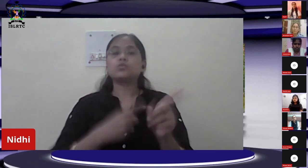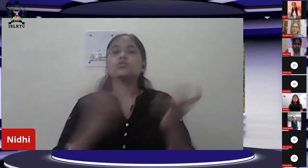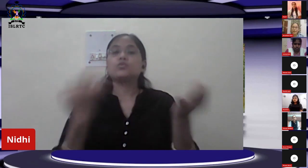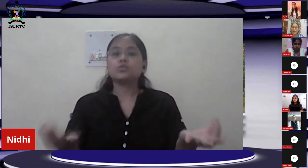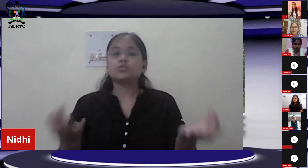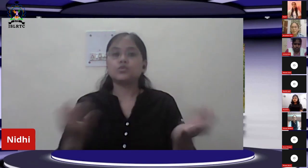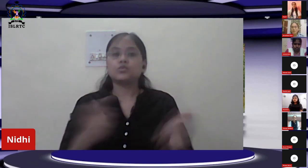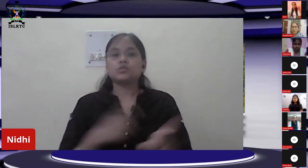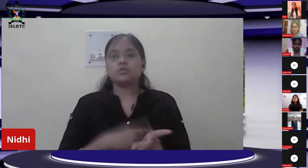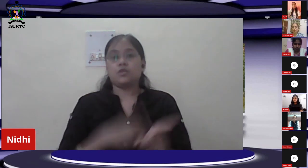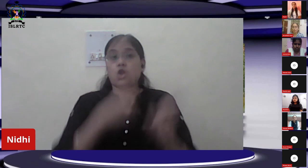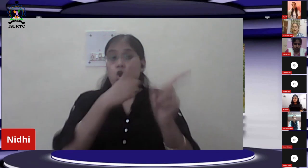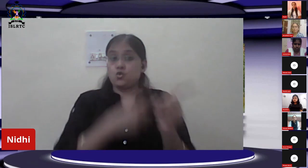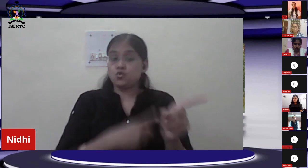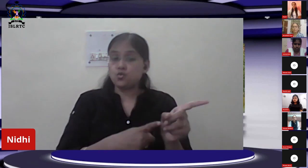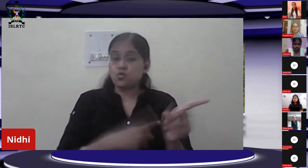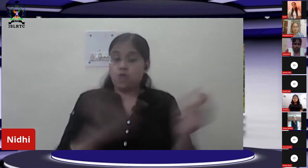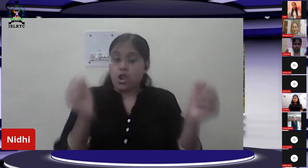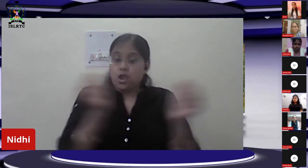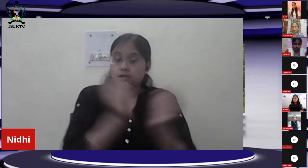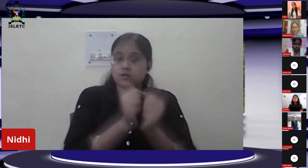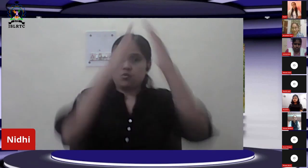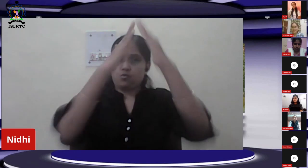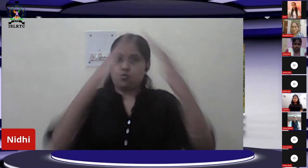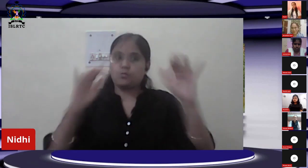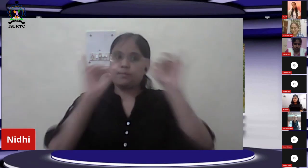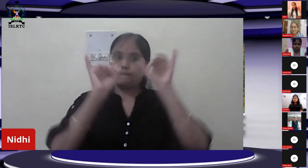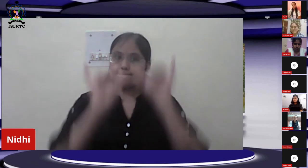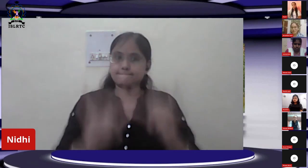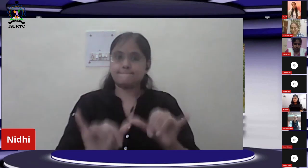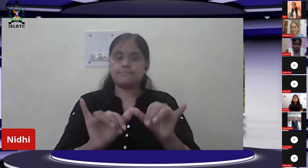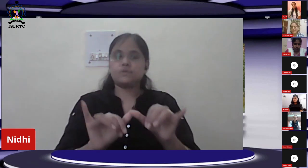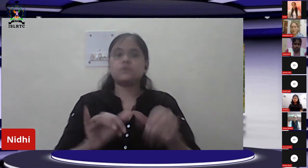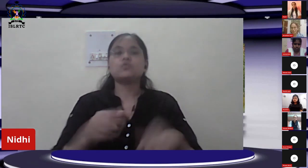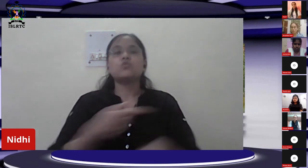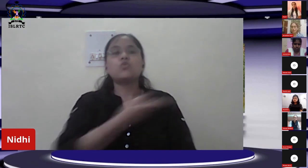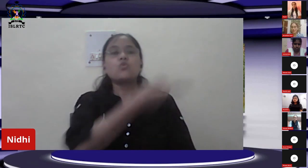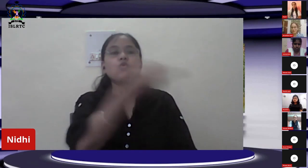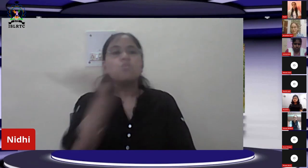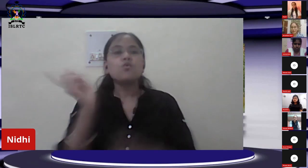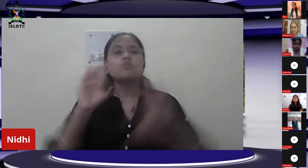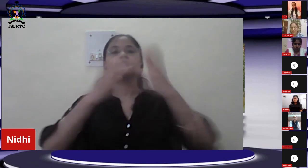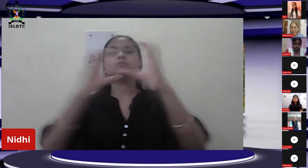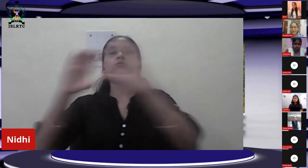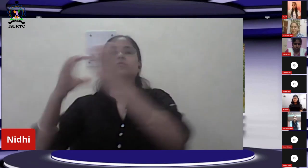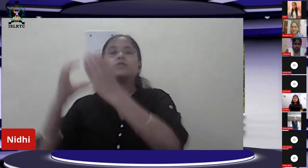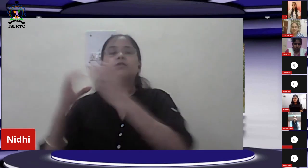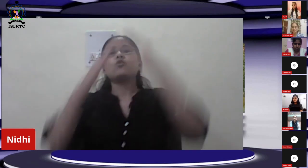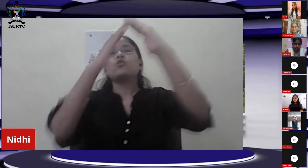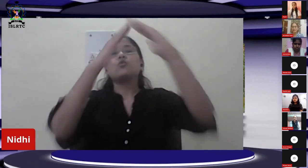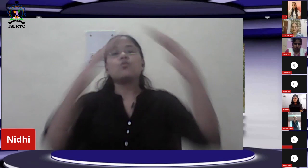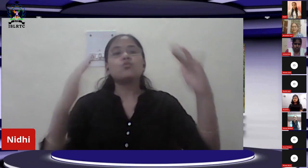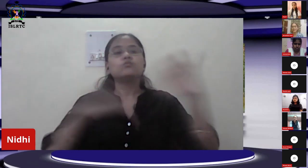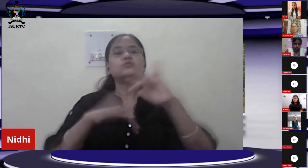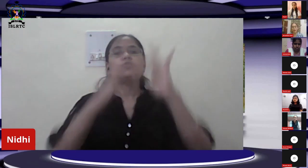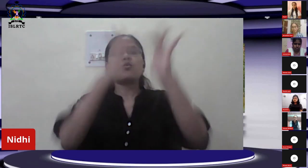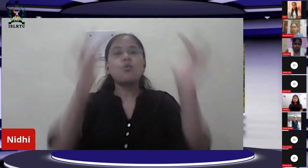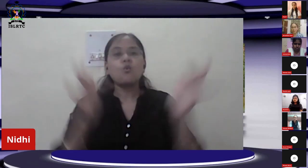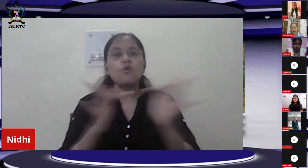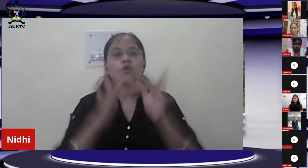पे रहें, तो आप लोग भी आप लोग भी तो क्लासेस अभी चल नहीं रही हैं, आप लोग भी घर से ही ऑनलाइन ही क्लासेस ले रहे हैं, तो आप लोग भी घर